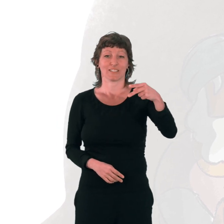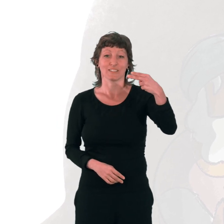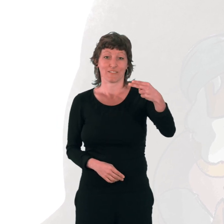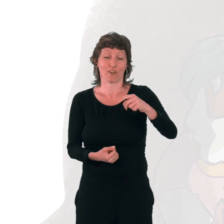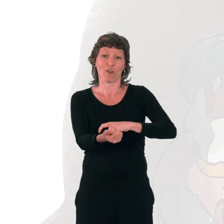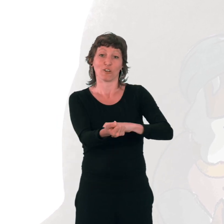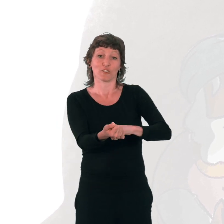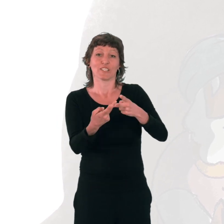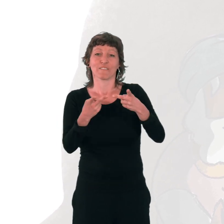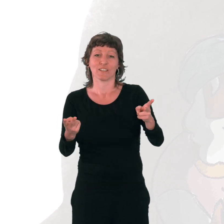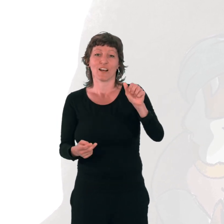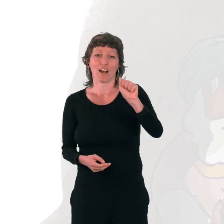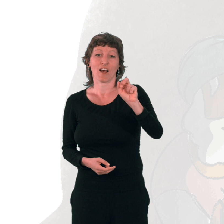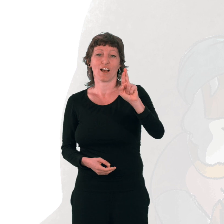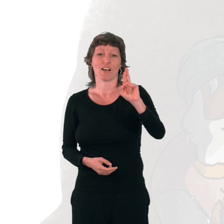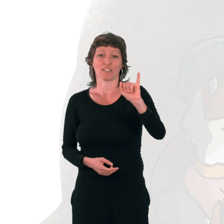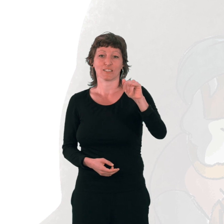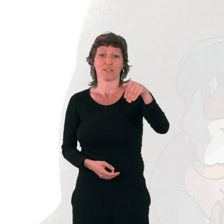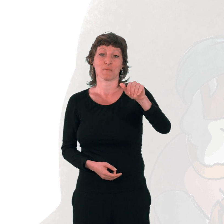de la ville d'Arimathée, arrive.